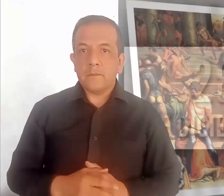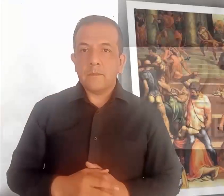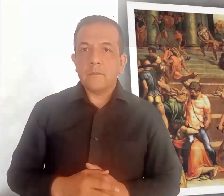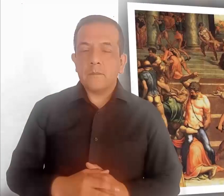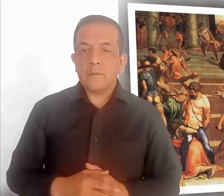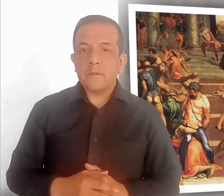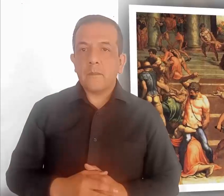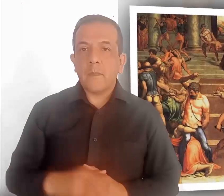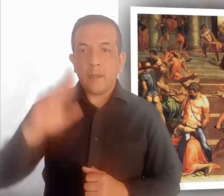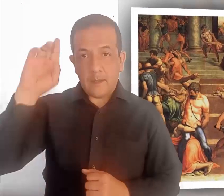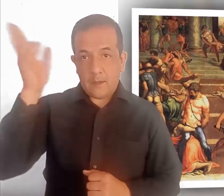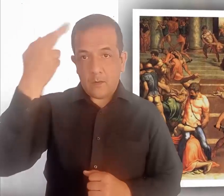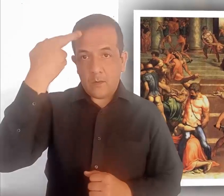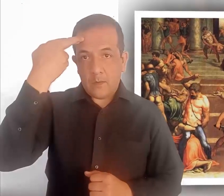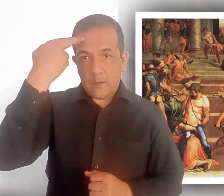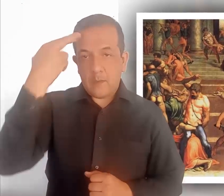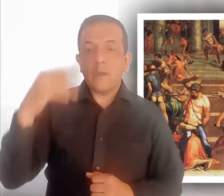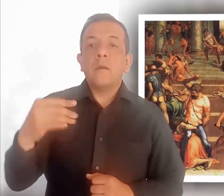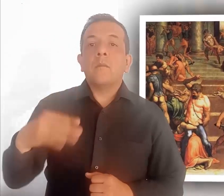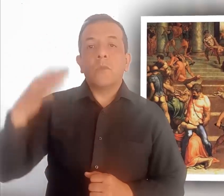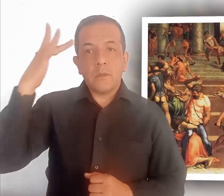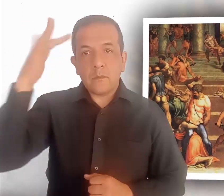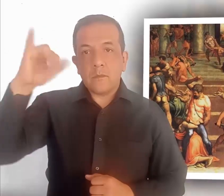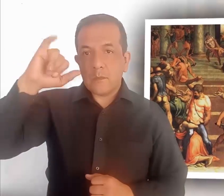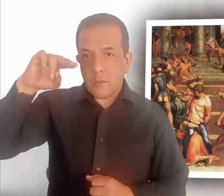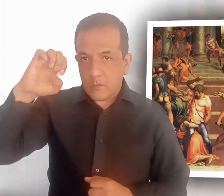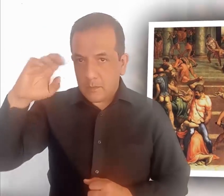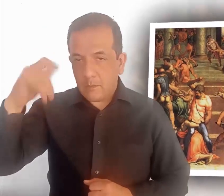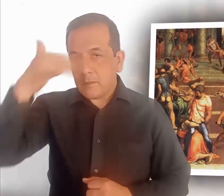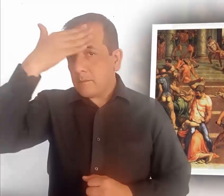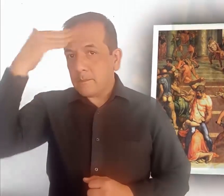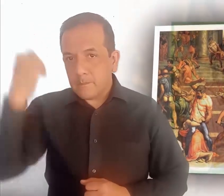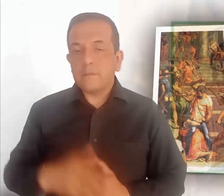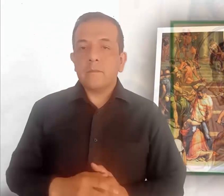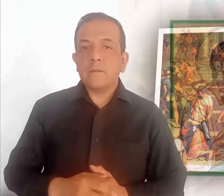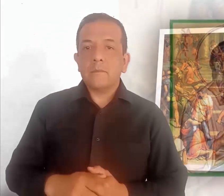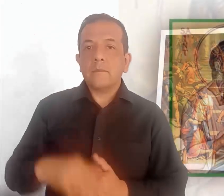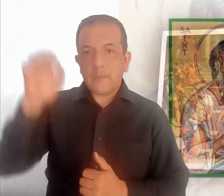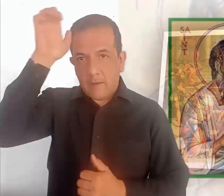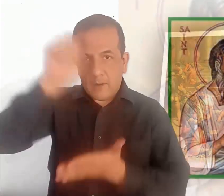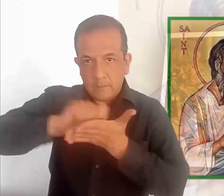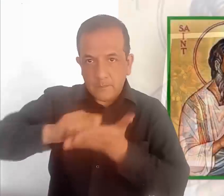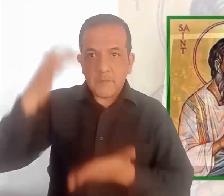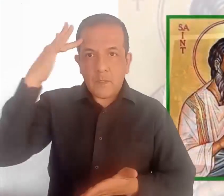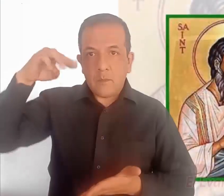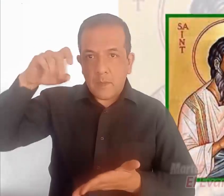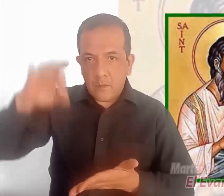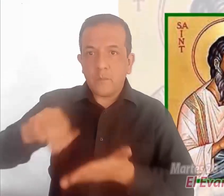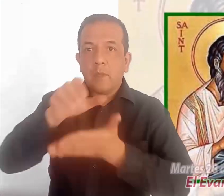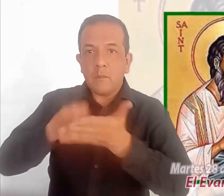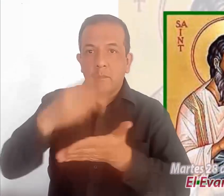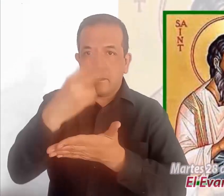...28 de diciembre... hoy celebramos a los santos inocentes. Evangelio según San Mateo, capítulo